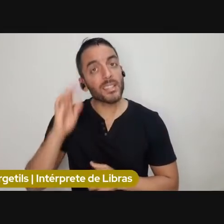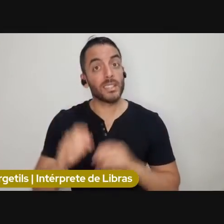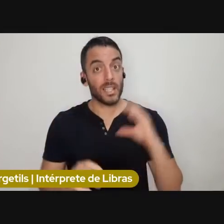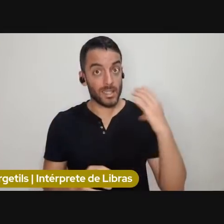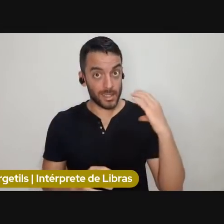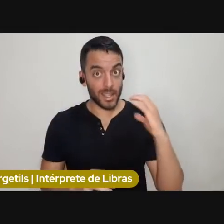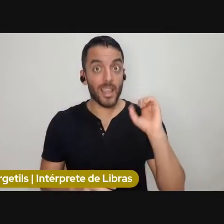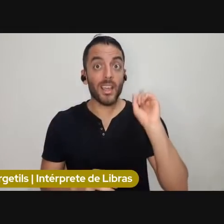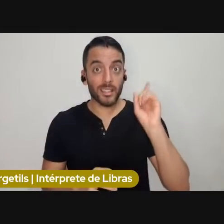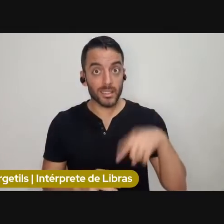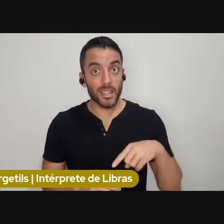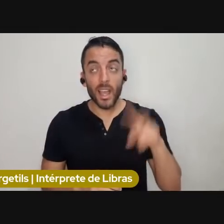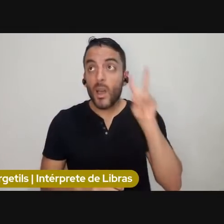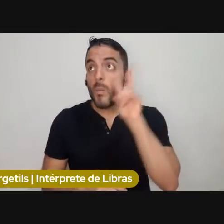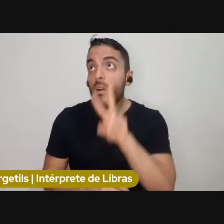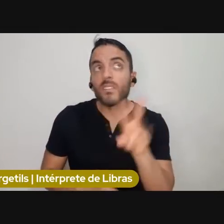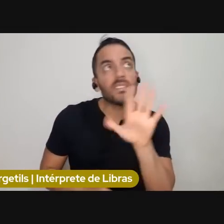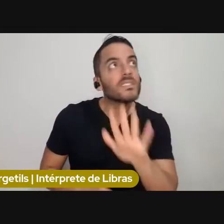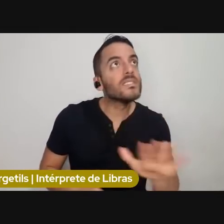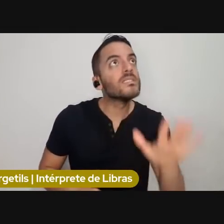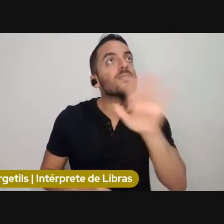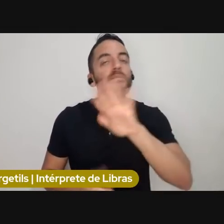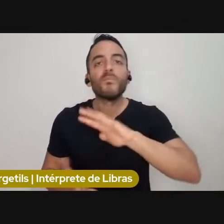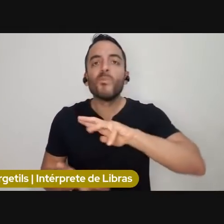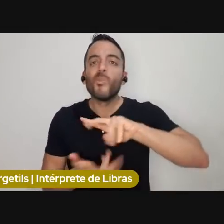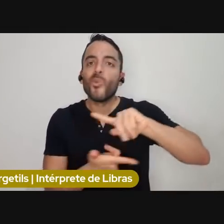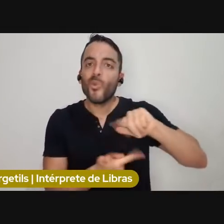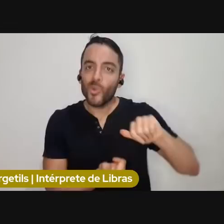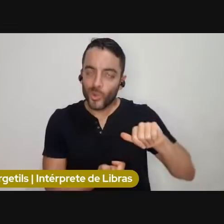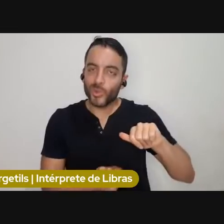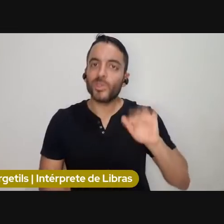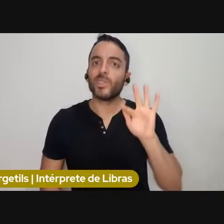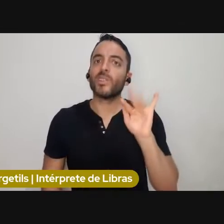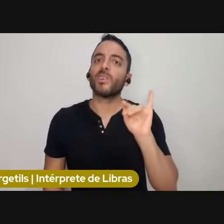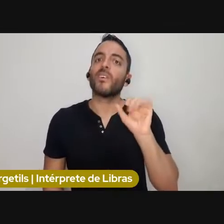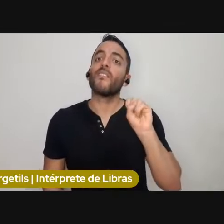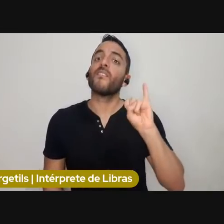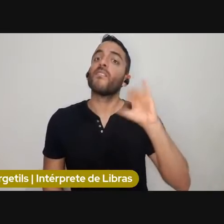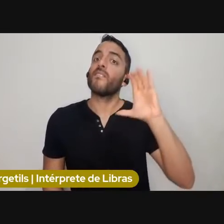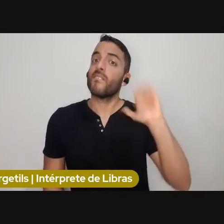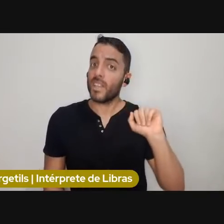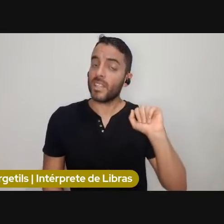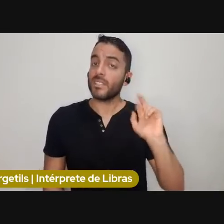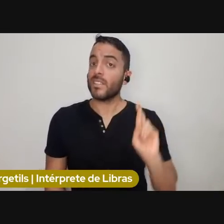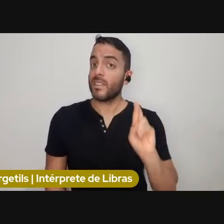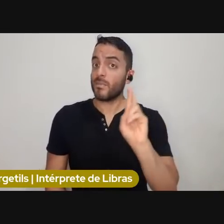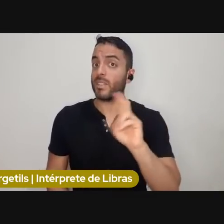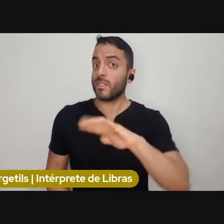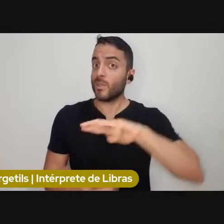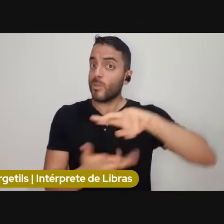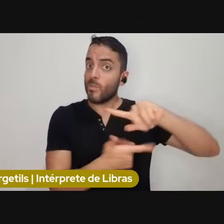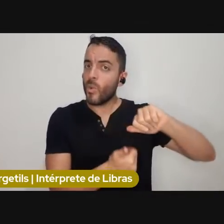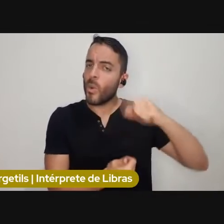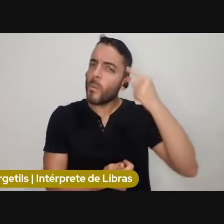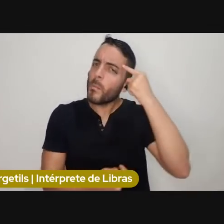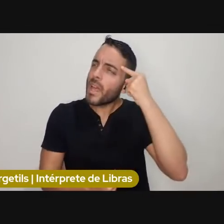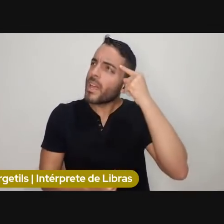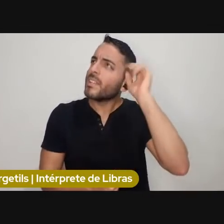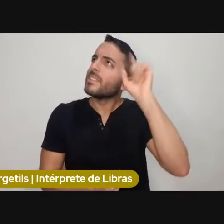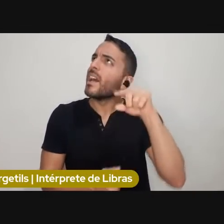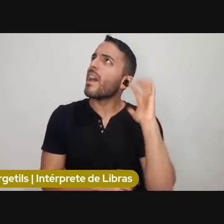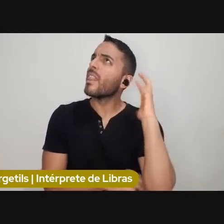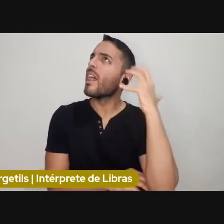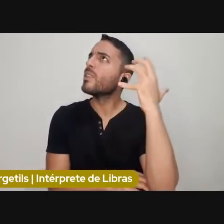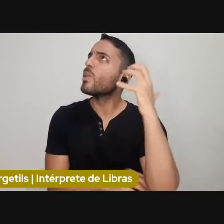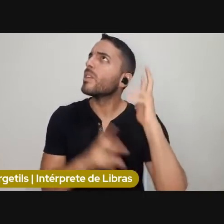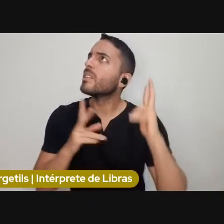visão de mundo também. A física é uma representação do mundo. Será que o mundo, a natureza, é exatamente como a física